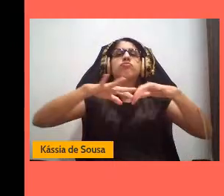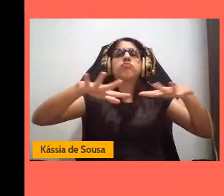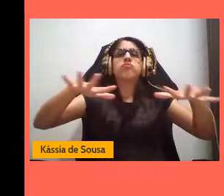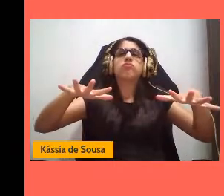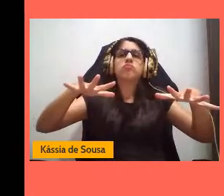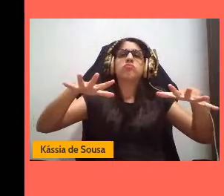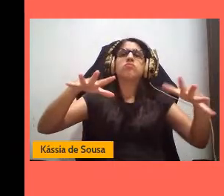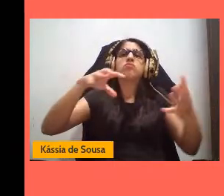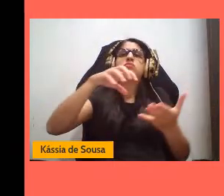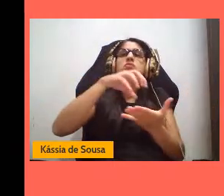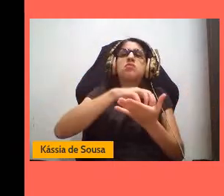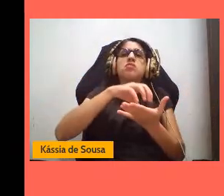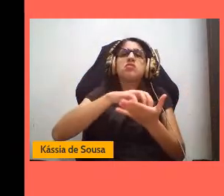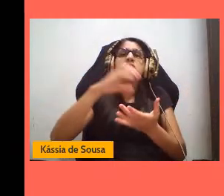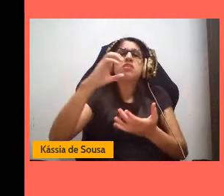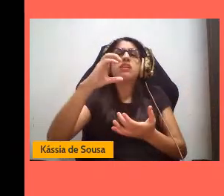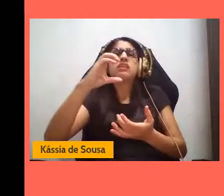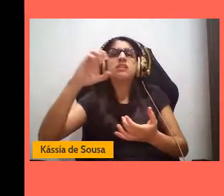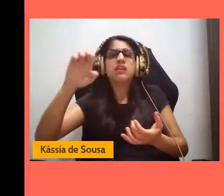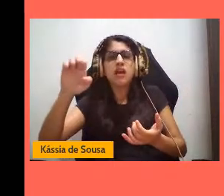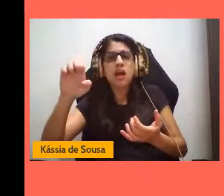além também.